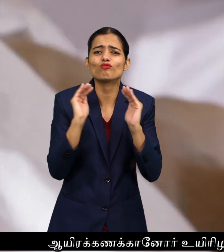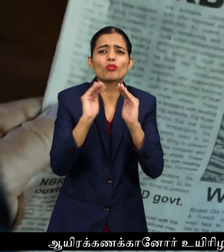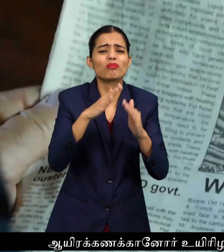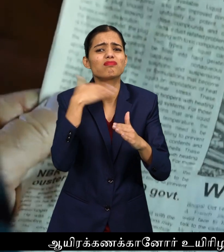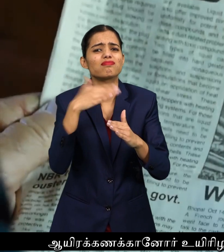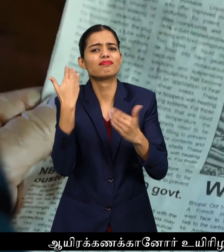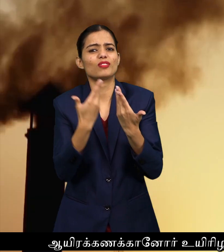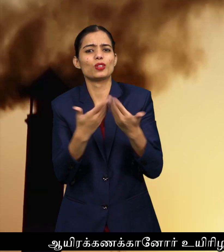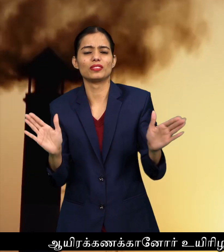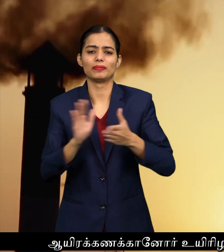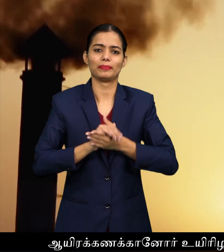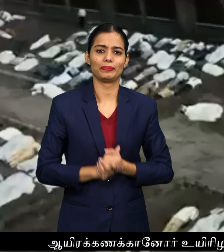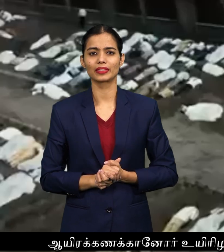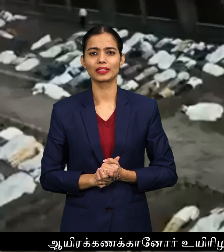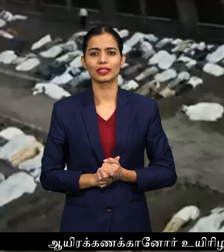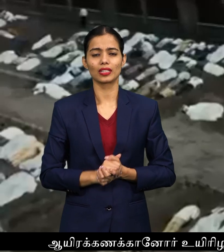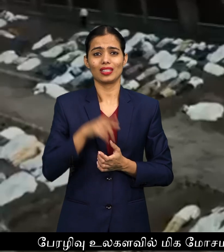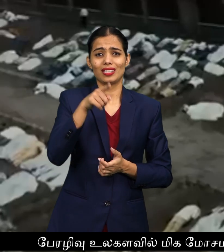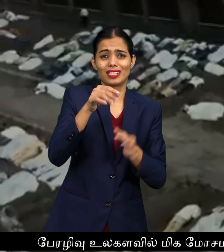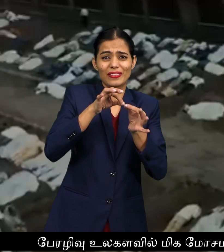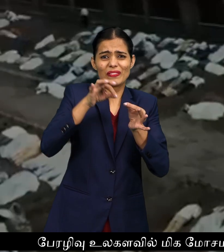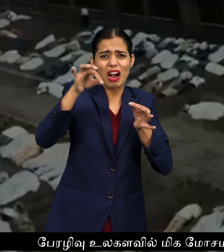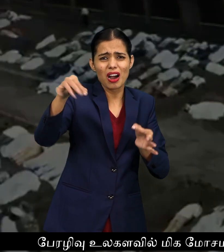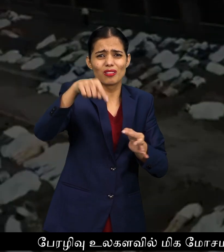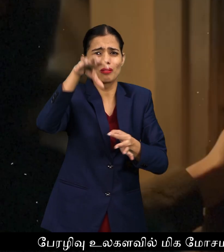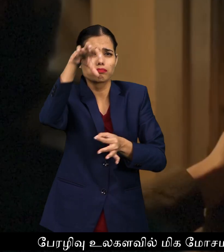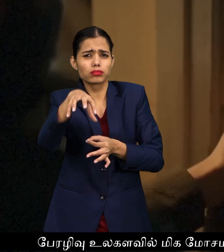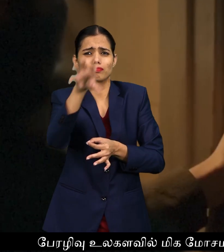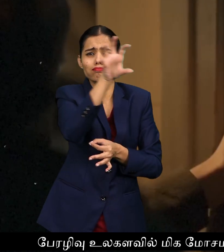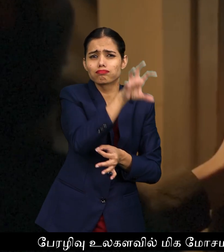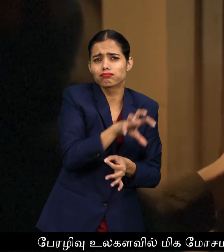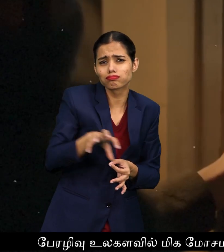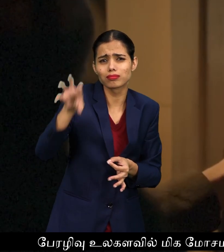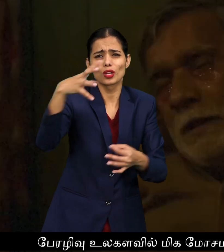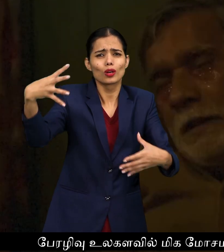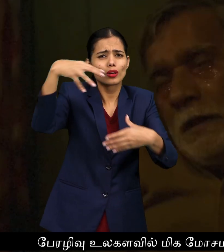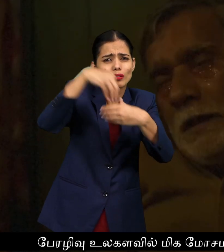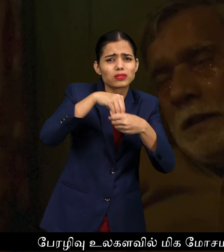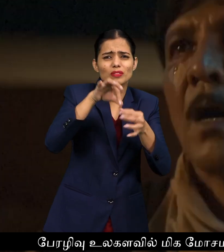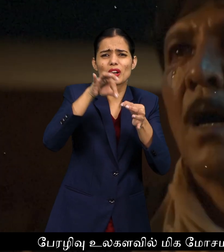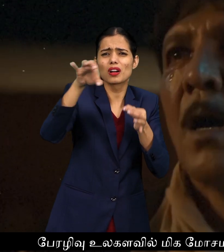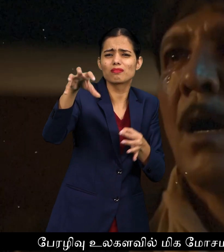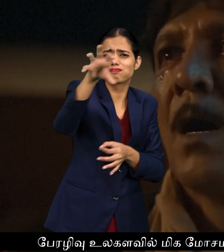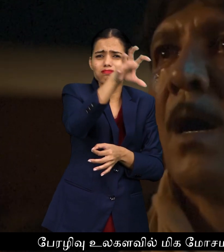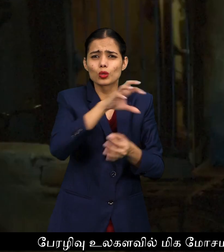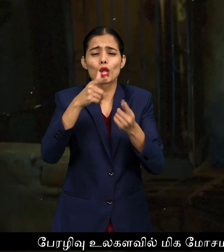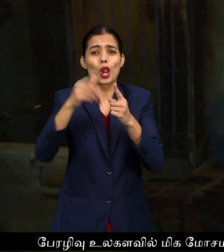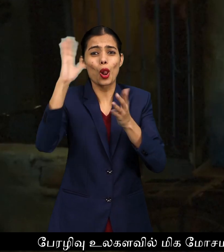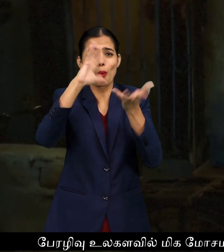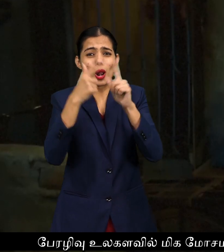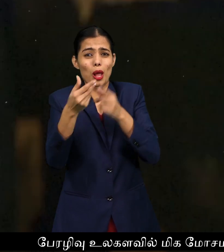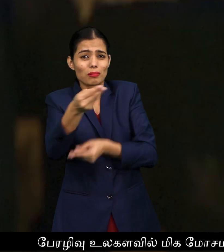ஆயிரக்கணக்கானோர் உயிரிழந்தனர் மற்றும் தொடர்ந்து அவதிப்பட்டனர். பேரழிவு உலகளவில் மிக மோசமான தொழில்துறை